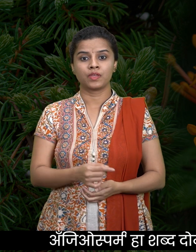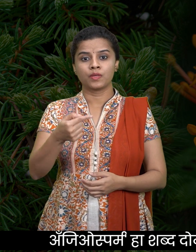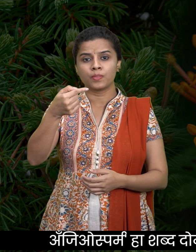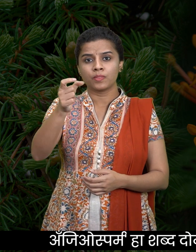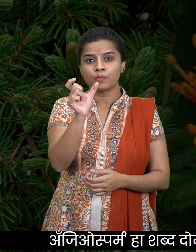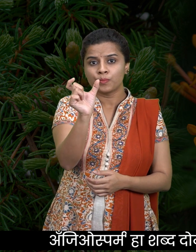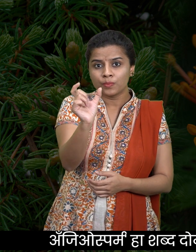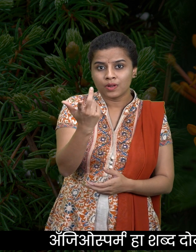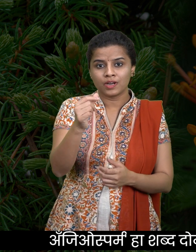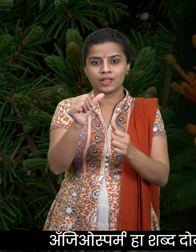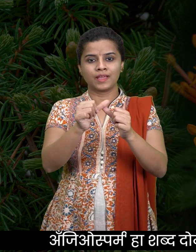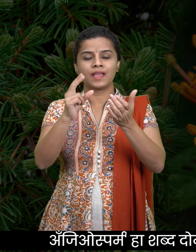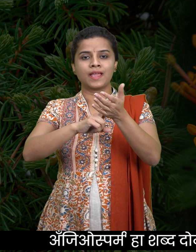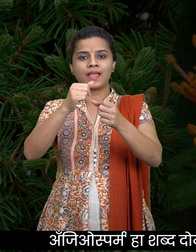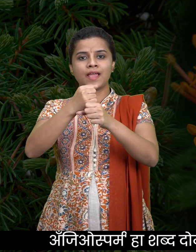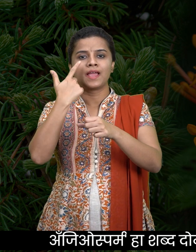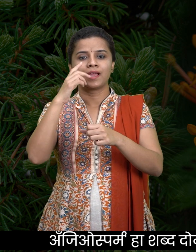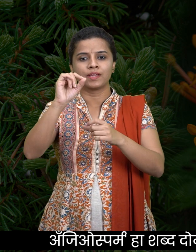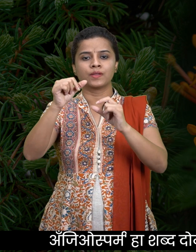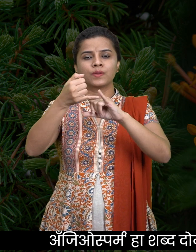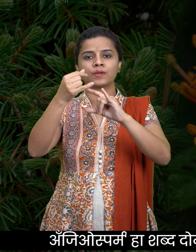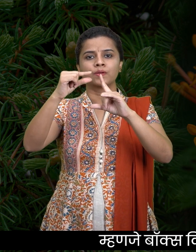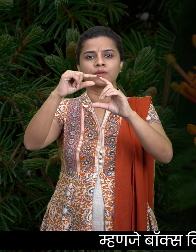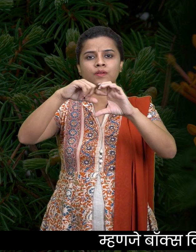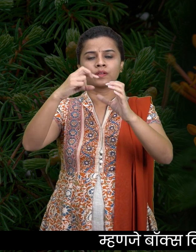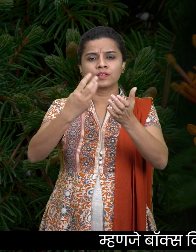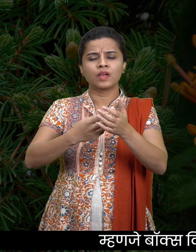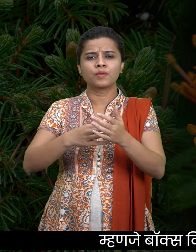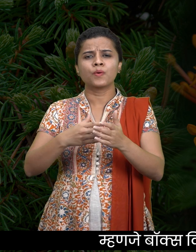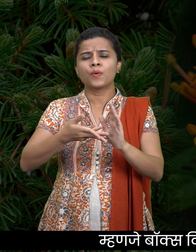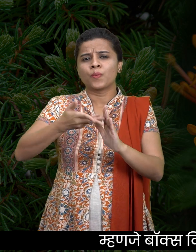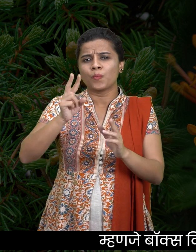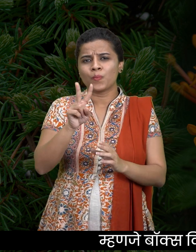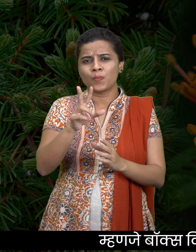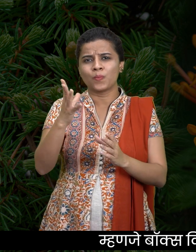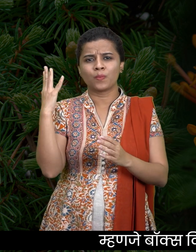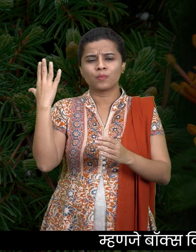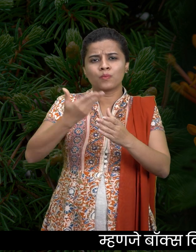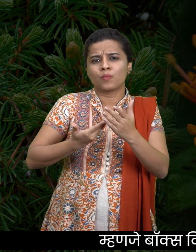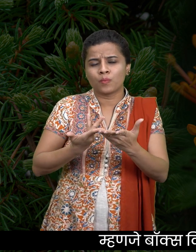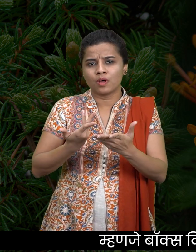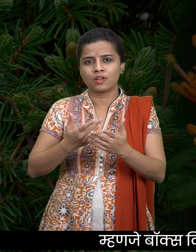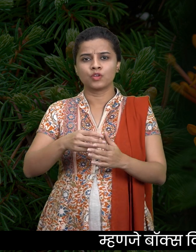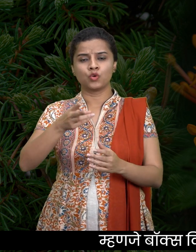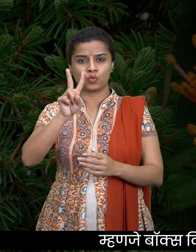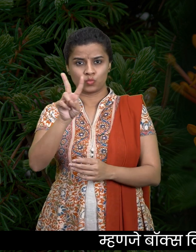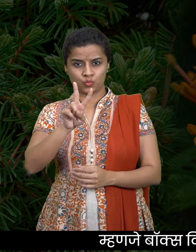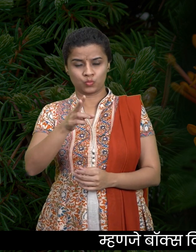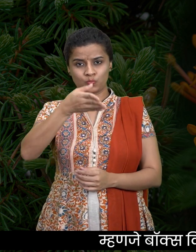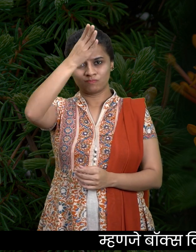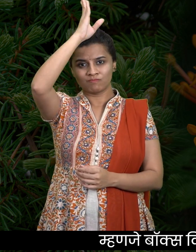एंजिओस्पर्म हा शब्द 2 ग्रीक शब्दांपासून आला आहे. एंजिओ म्हणजे बॉक्स किंवा बंद आणि स्पर्मा म्हणजे बीज होय.